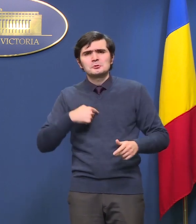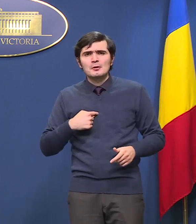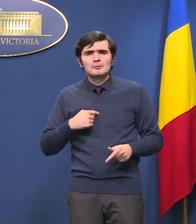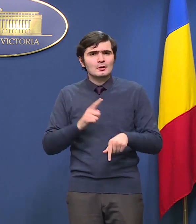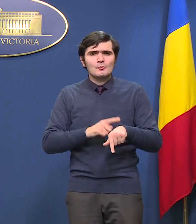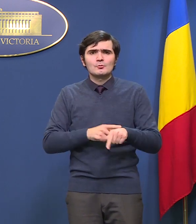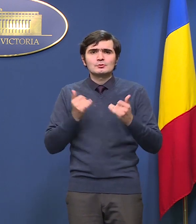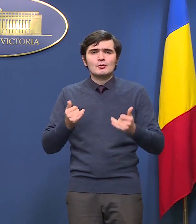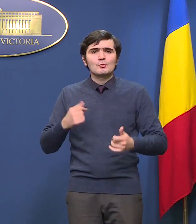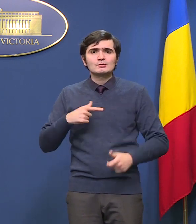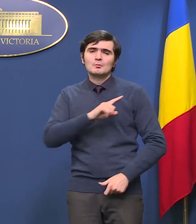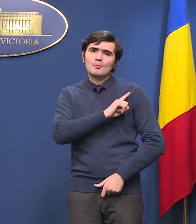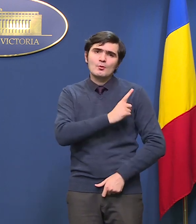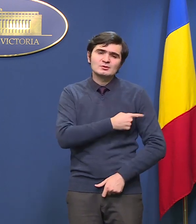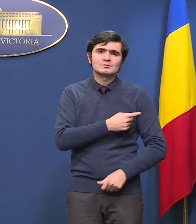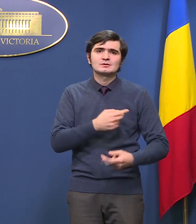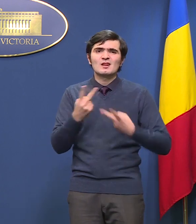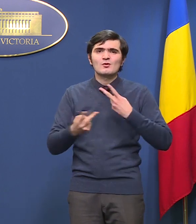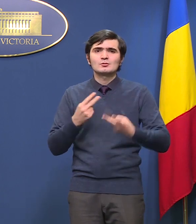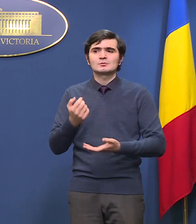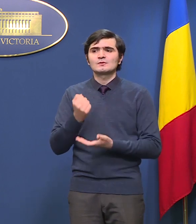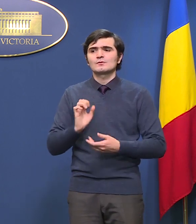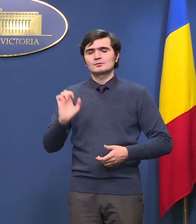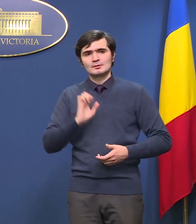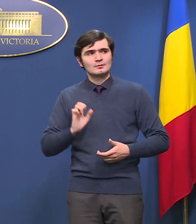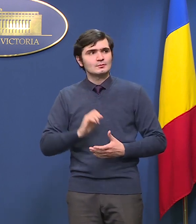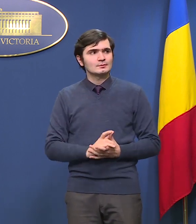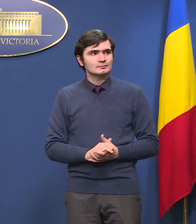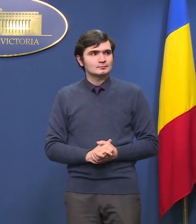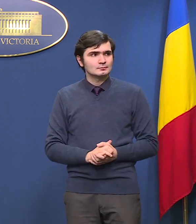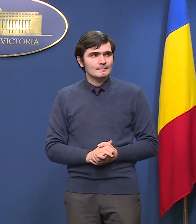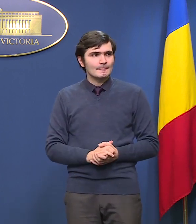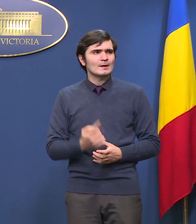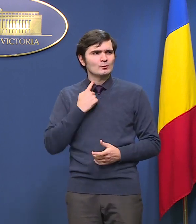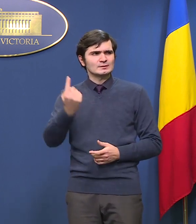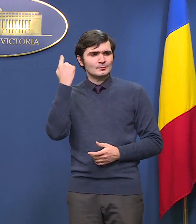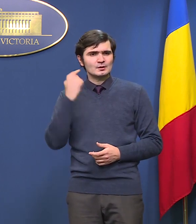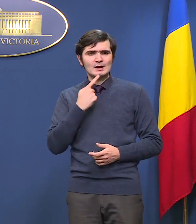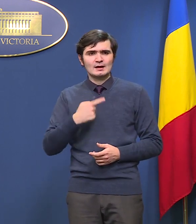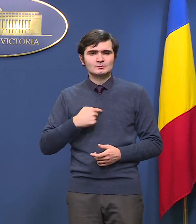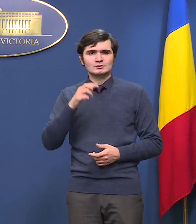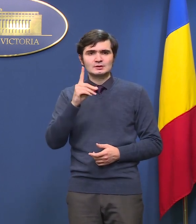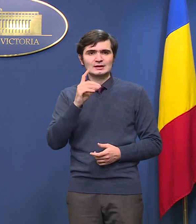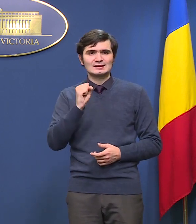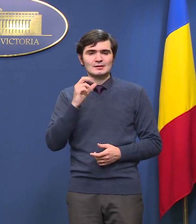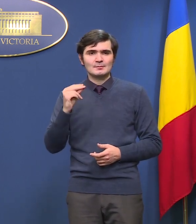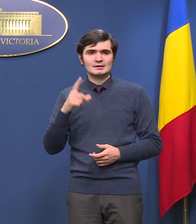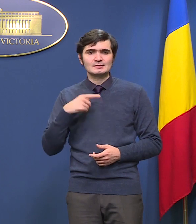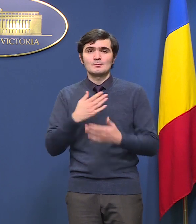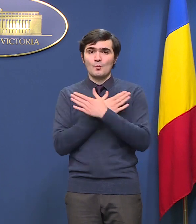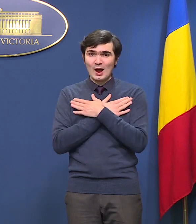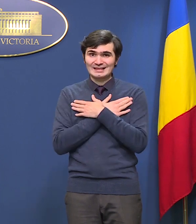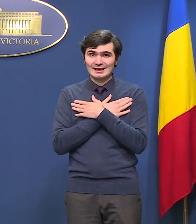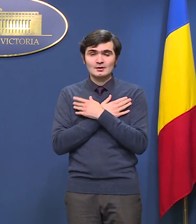față posibil de a fi utilizate din fondurile europene. O chestie scurtă. Acum o săptămână ați spus că DSP-urile sunt moarte, le-ați găsit în moarte. Nu